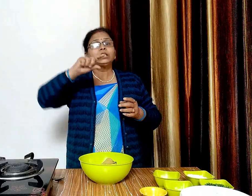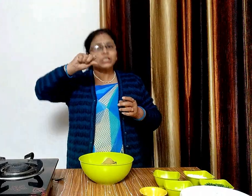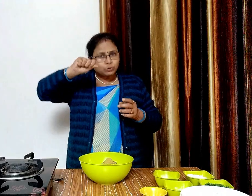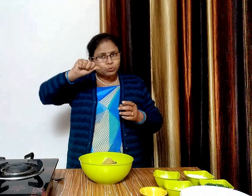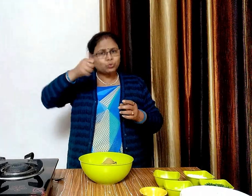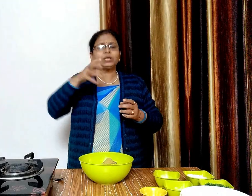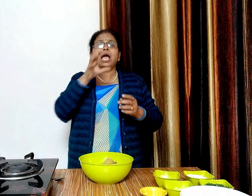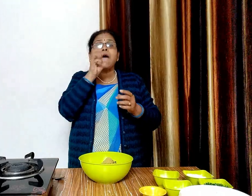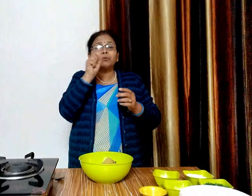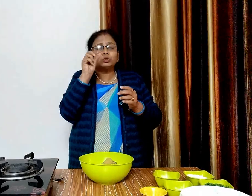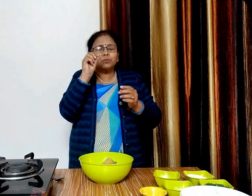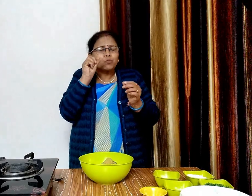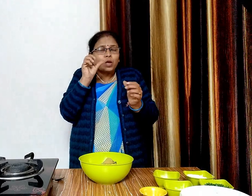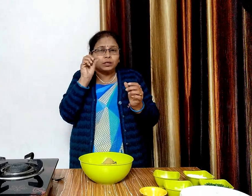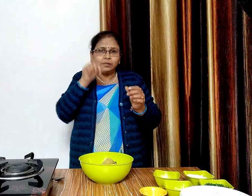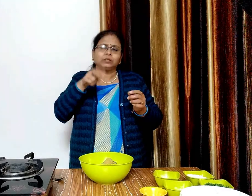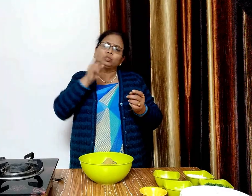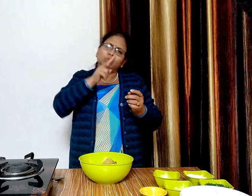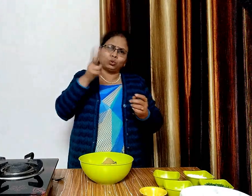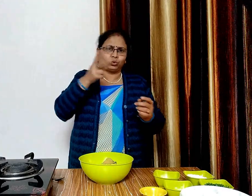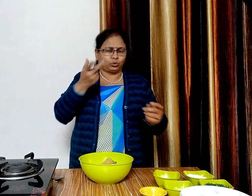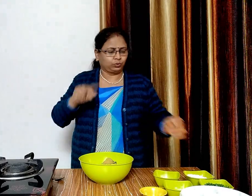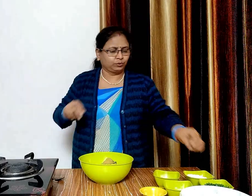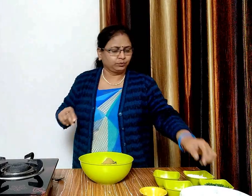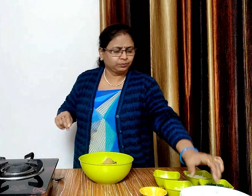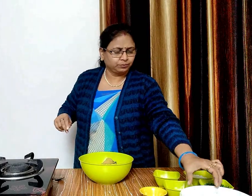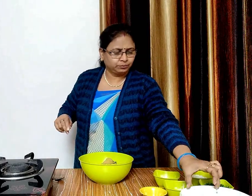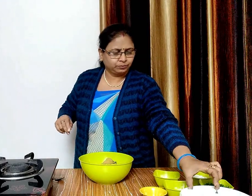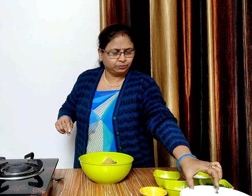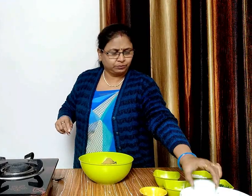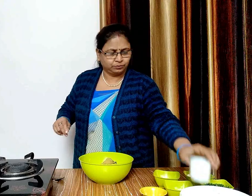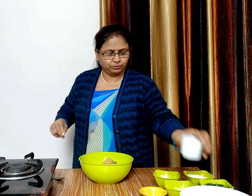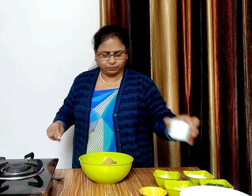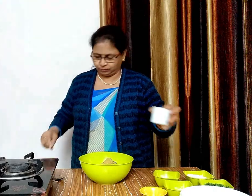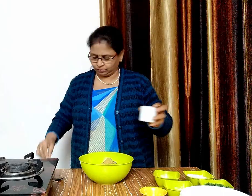एक चम्मच अमचूर पाउडर आप चाहे तो नीबू का रस्पी डाल सकते